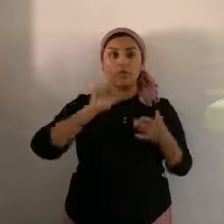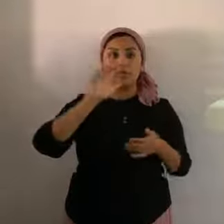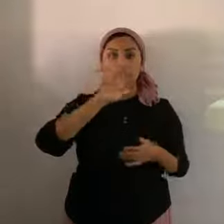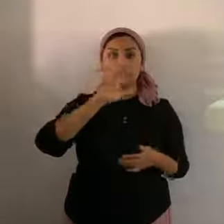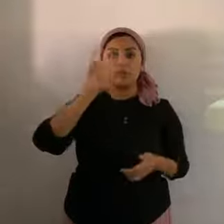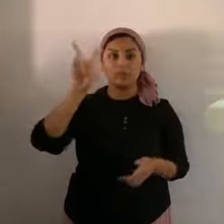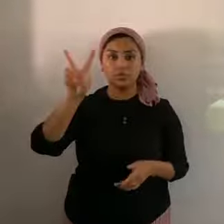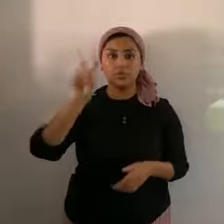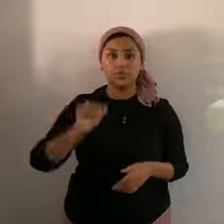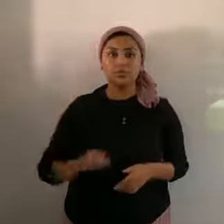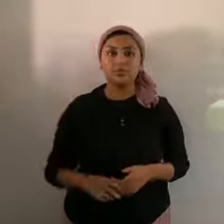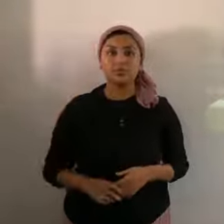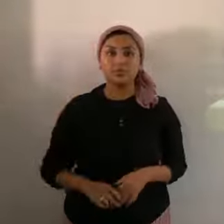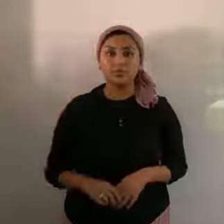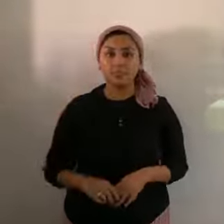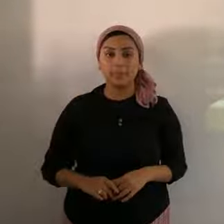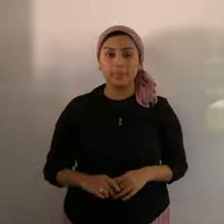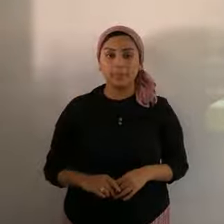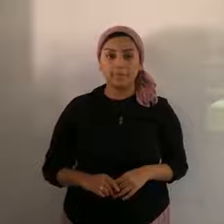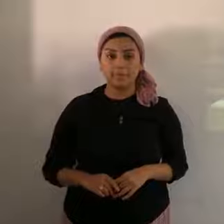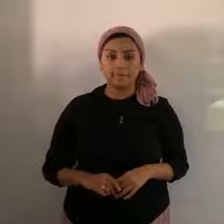32.